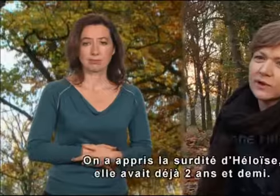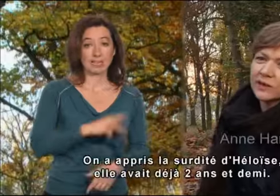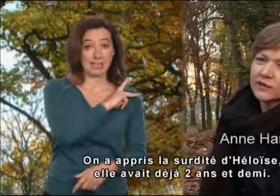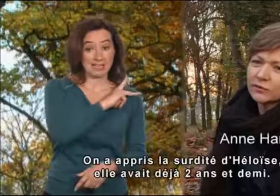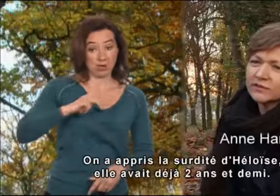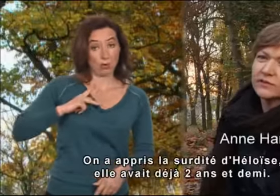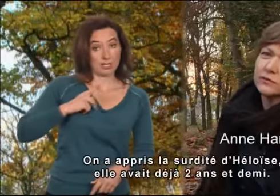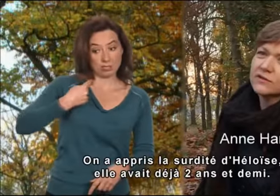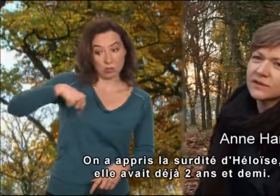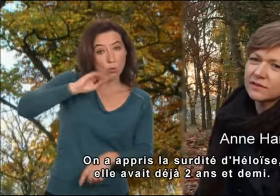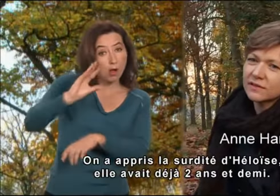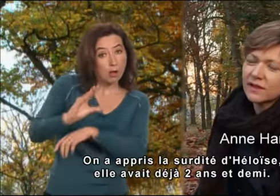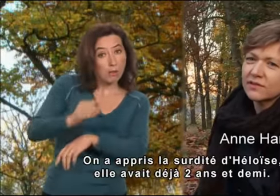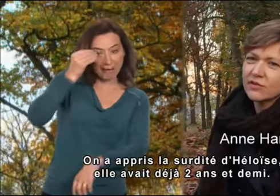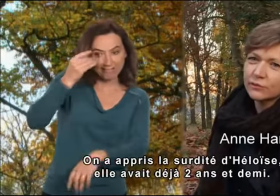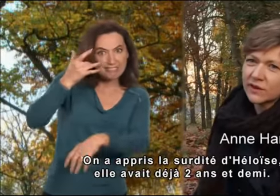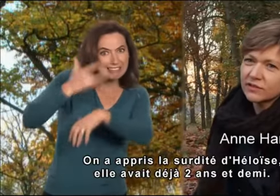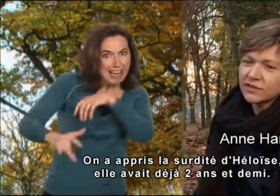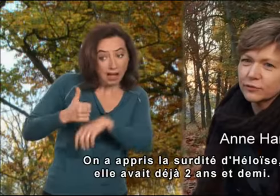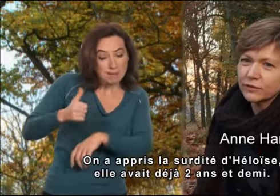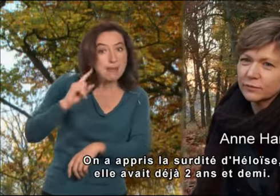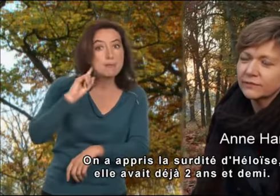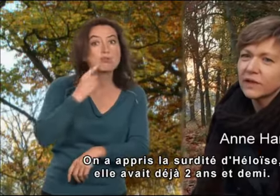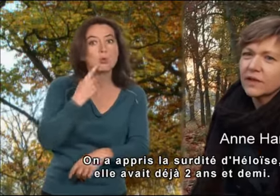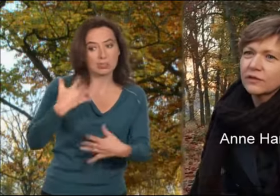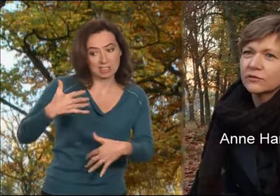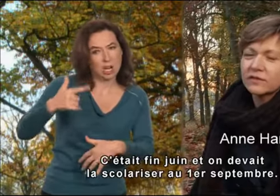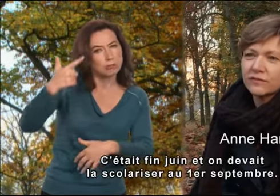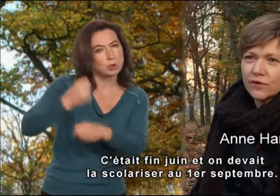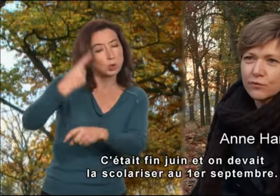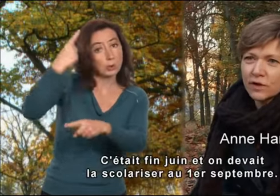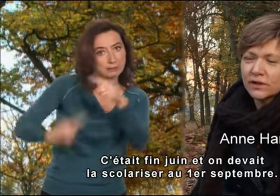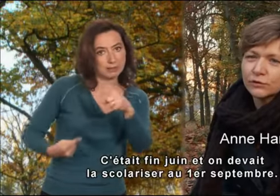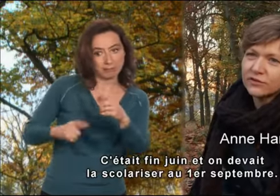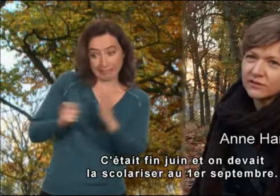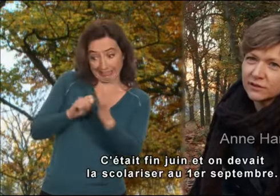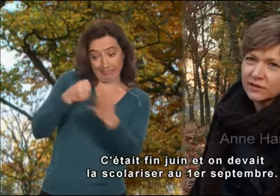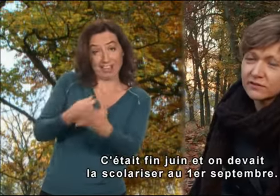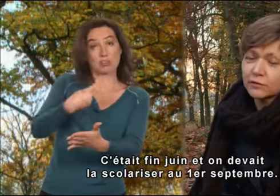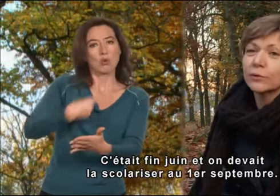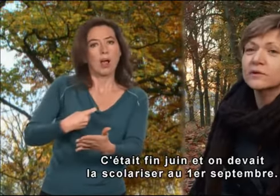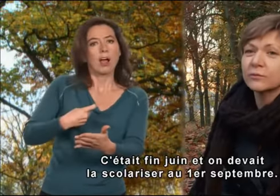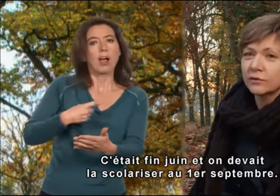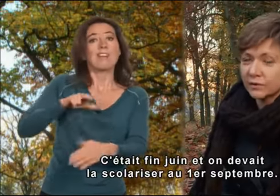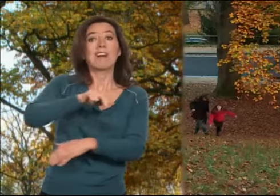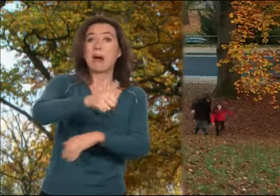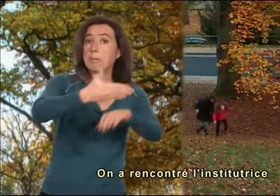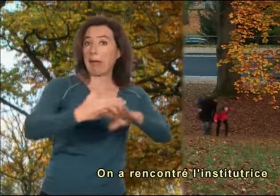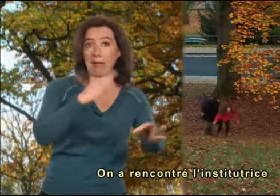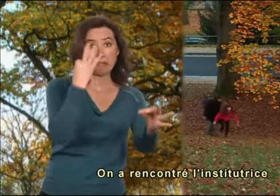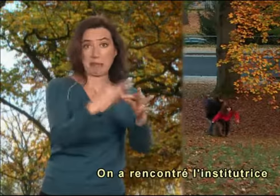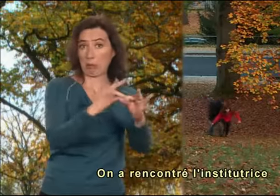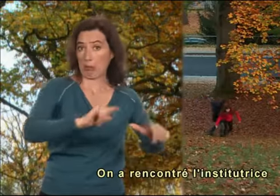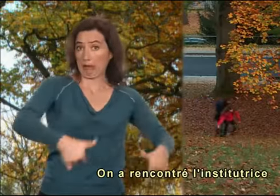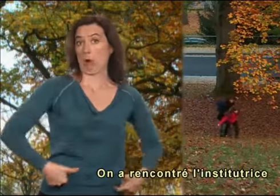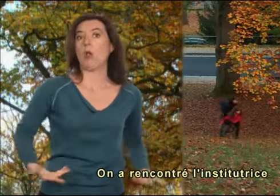On a pris la surdité d'Héloïse, elle était assez âgée, donc elle avait déjà 2 ans et demi. Donc c'était fin juin et on devait la scolariser au 1er septembre. On a été